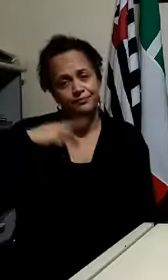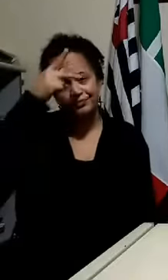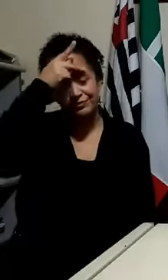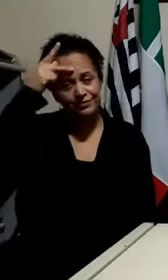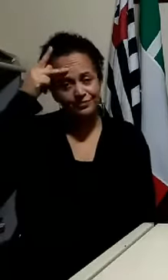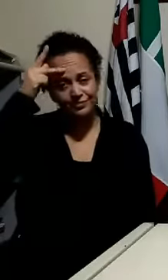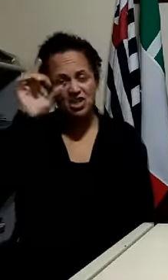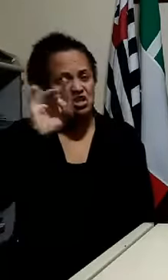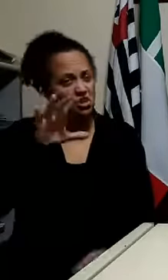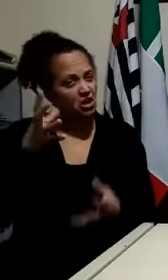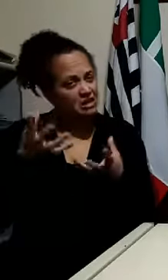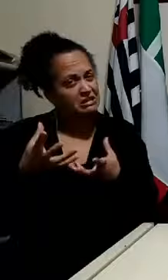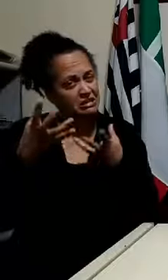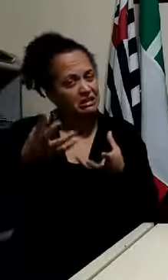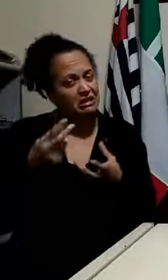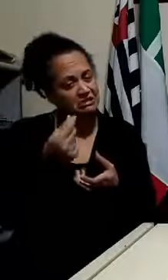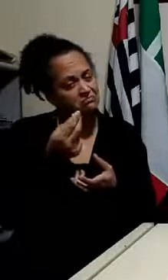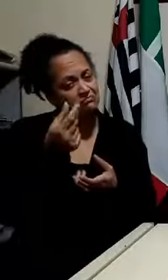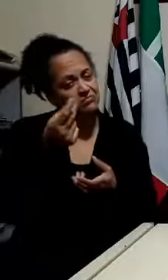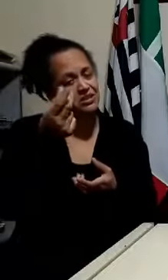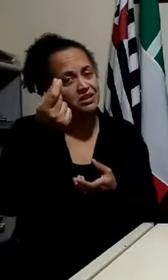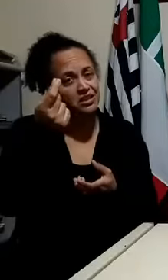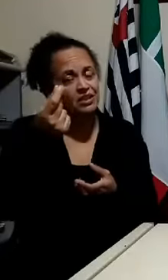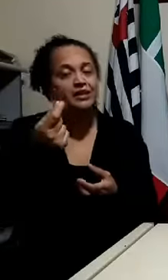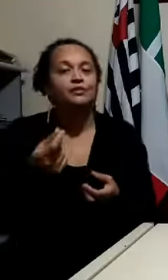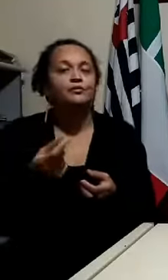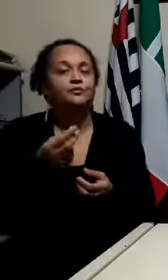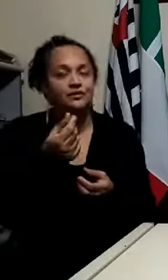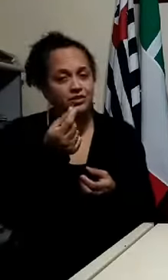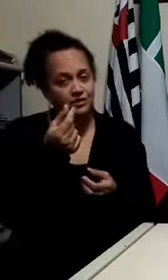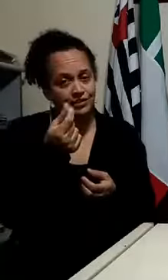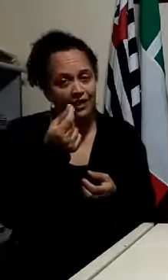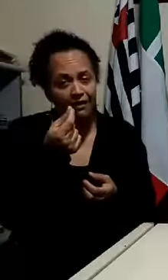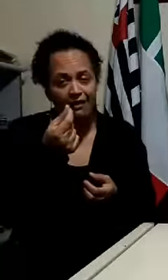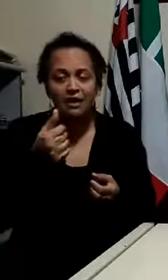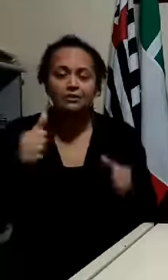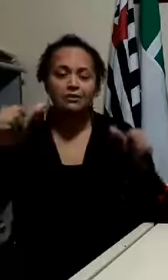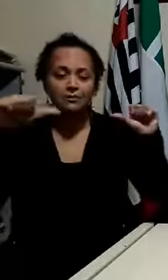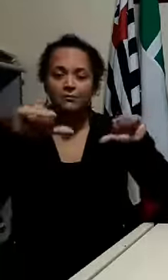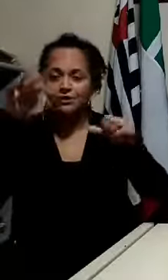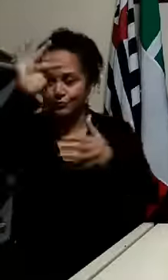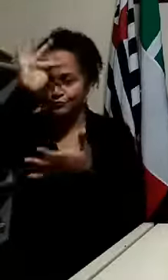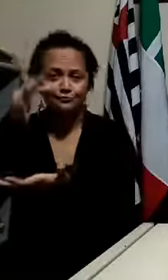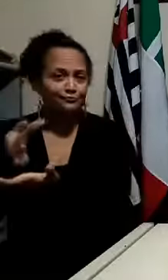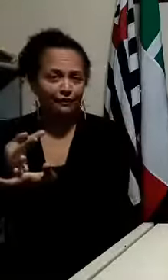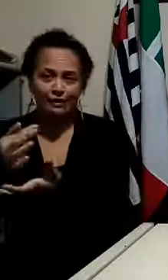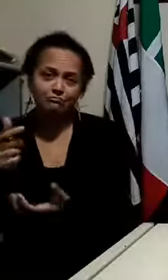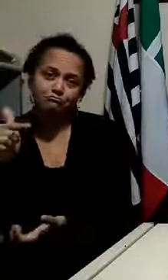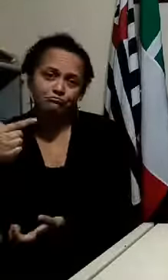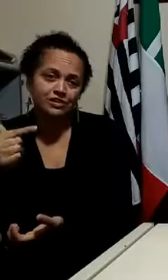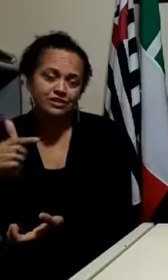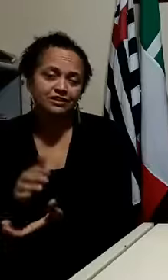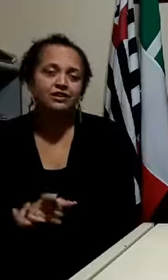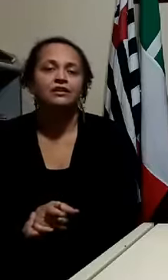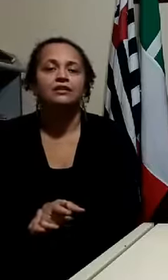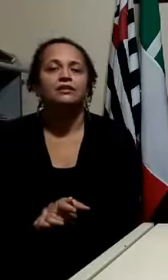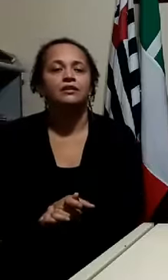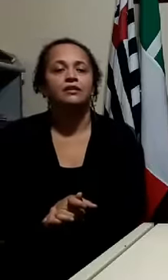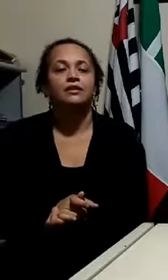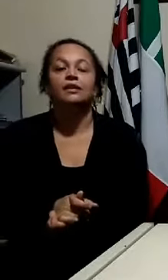a si mesmos se atormentaram com muitas dores, né? E ainda ele faz um alerta, o apóstolo Paulo, para